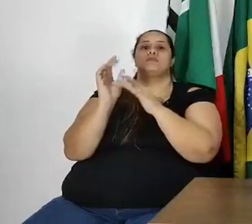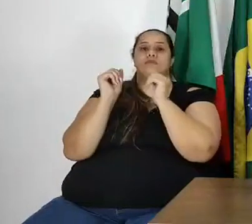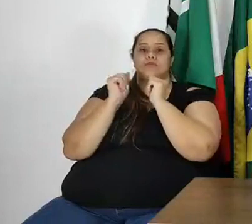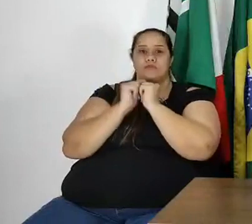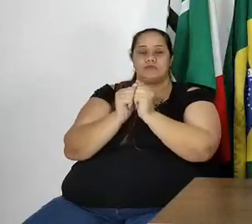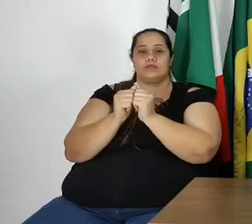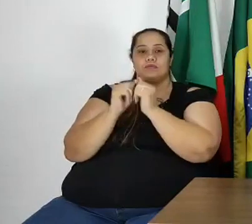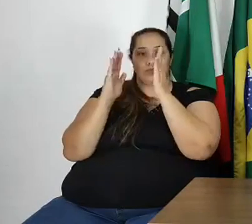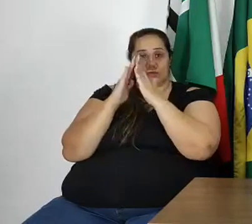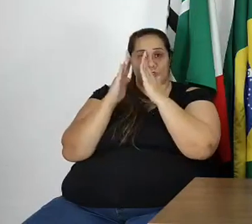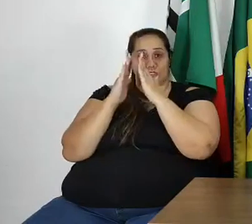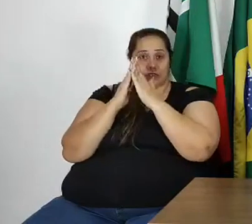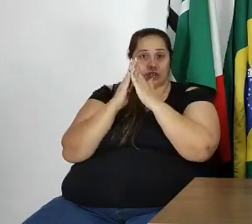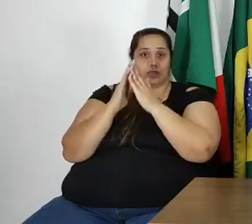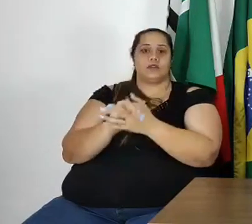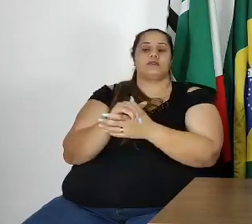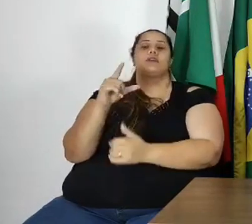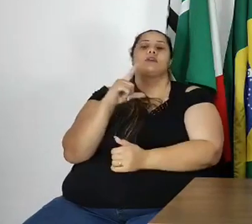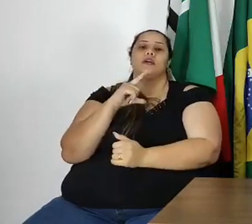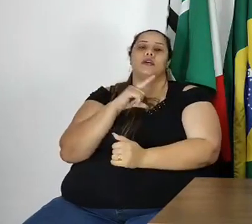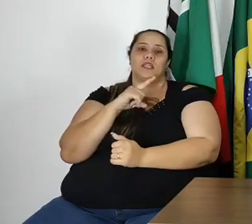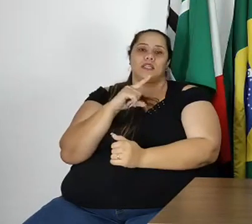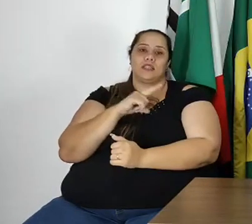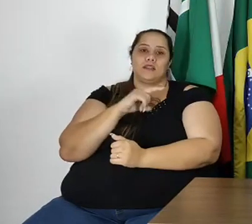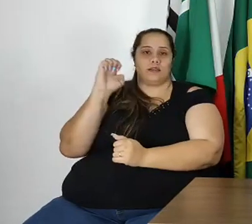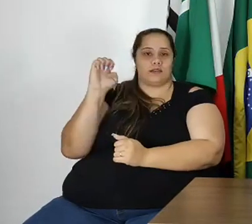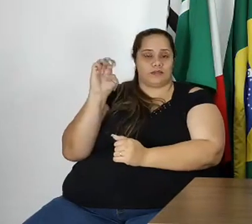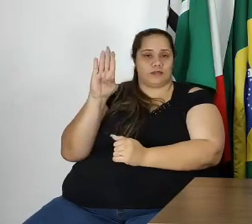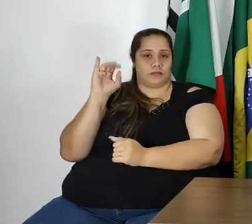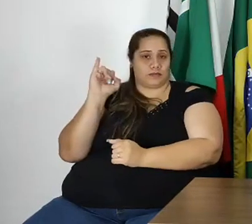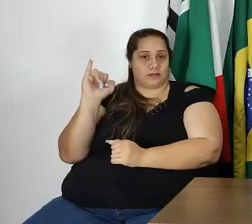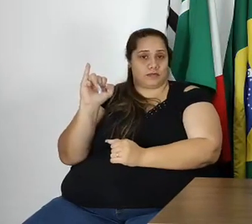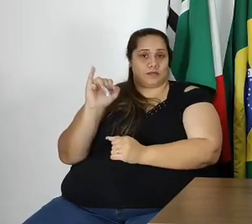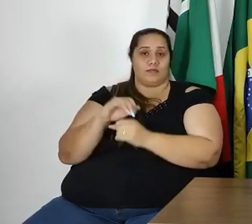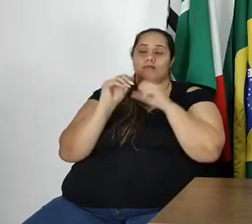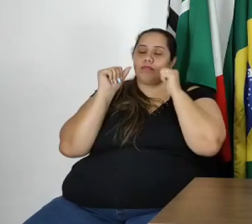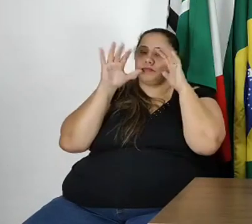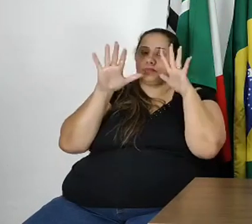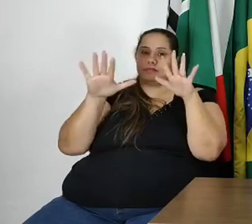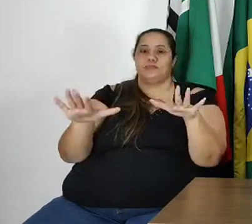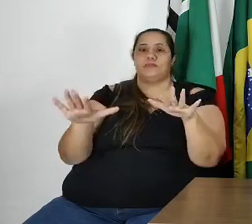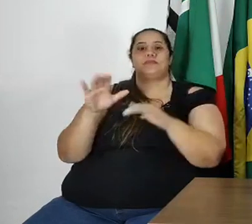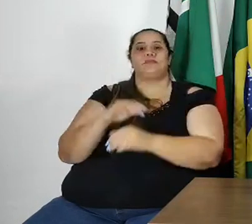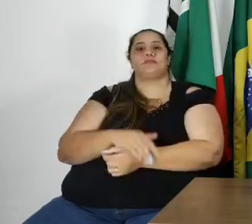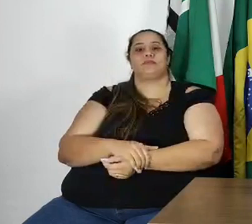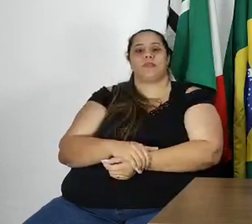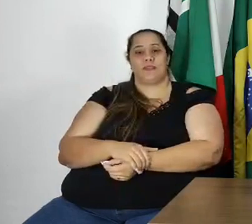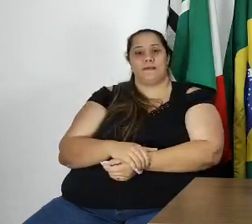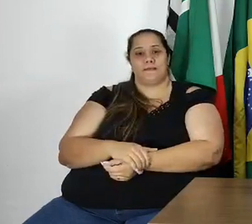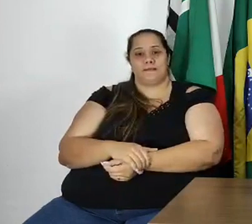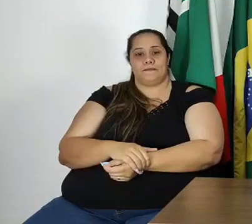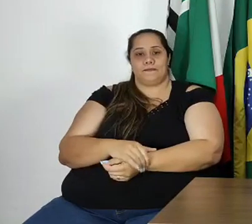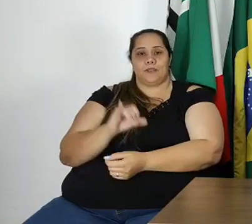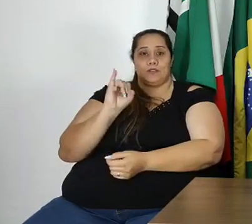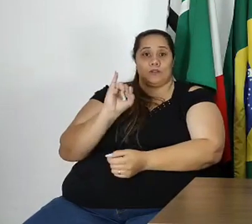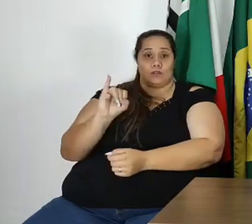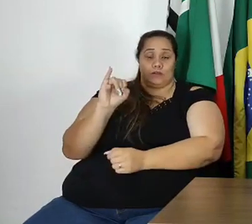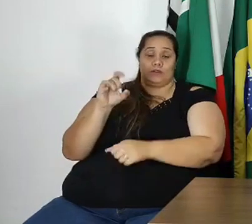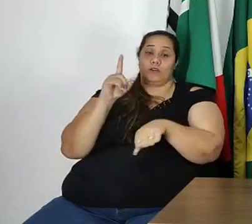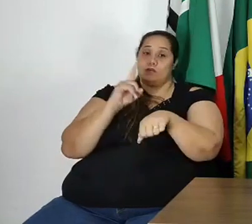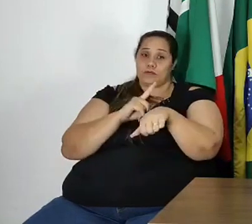na igreja temos a EBI, que é uma bênção, e só que o tempo que